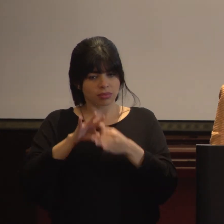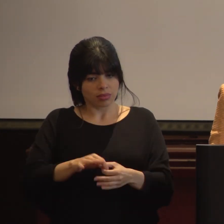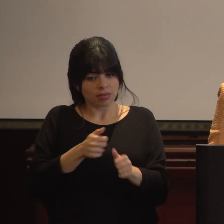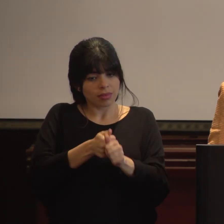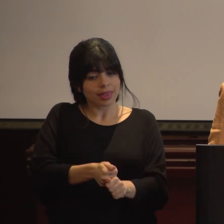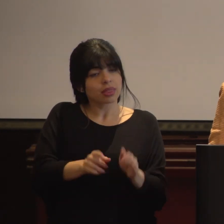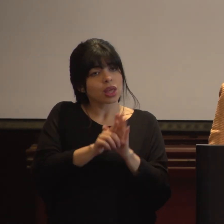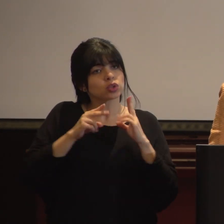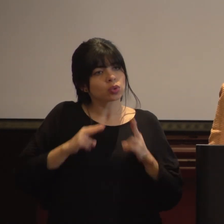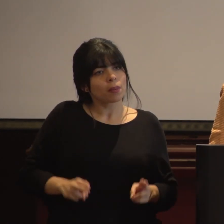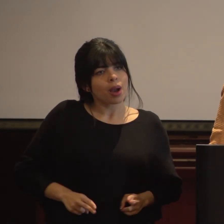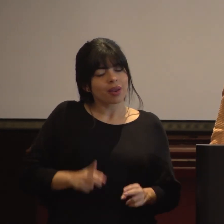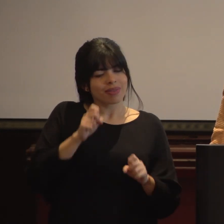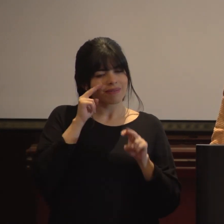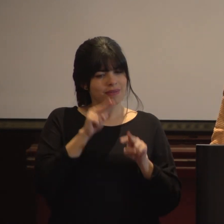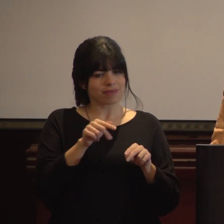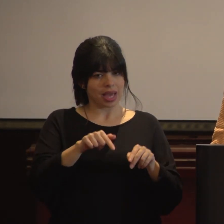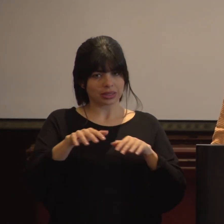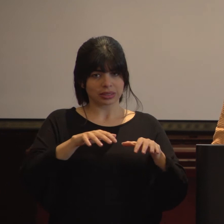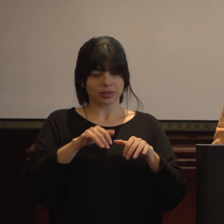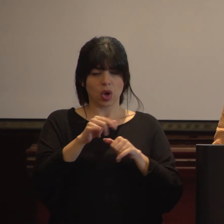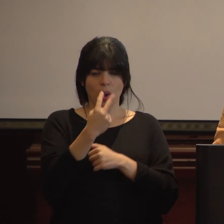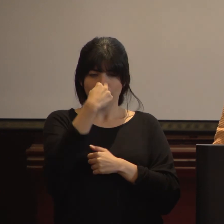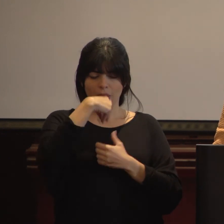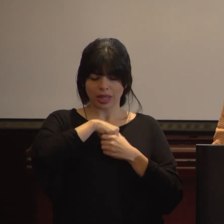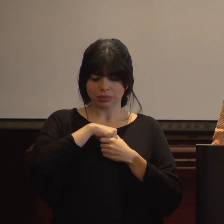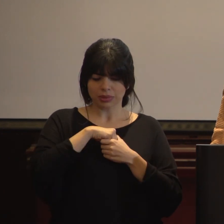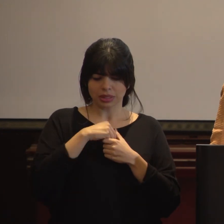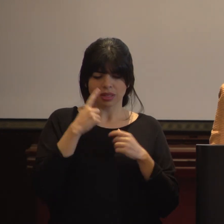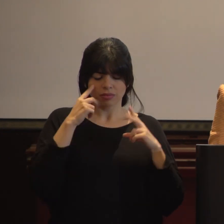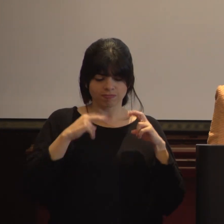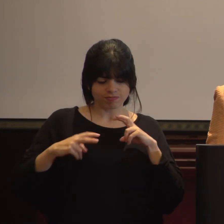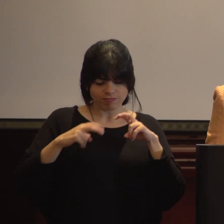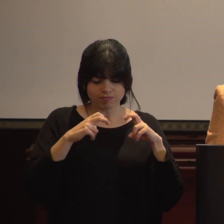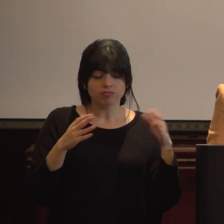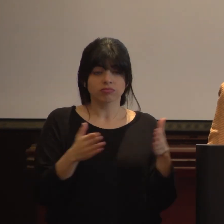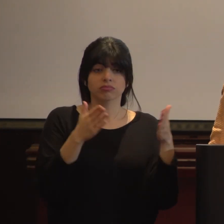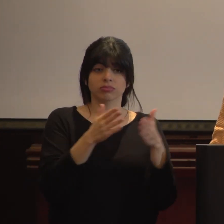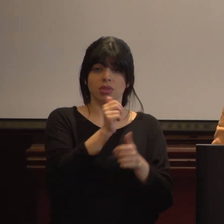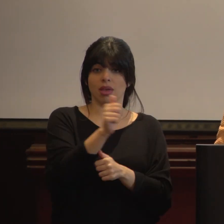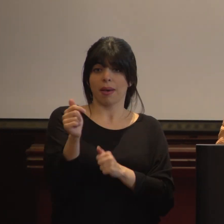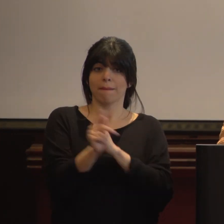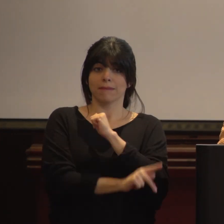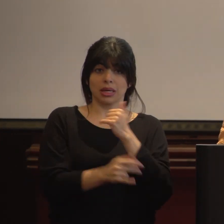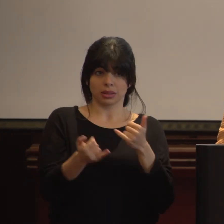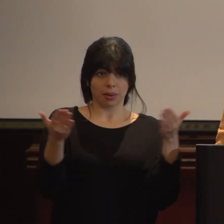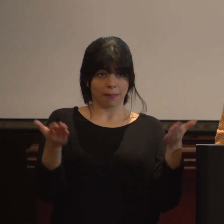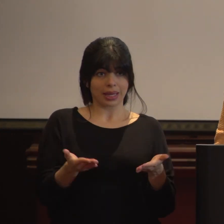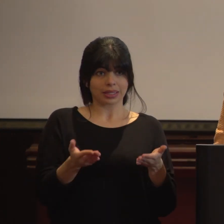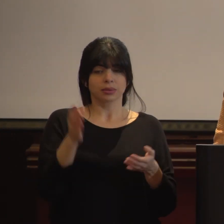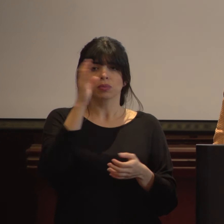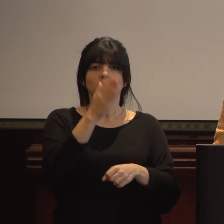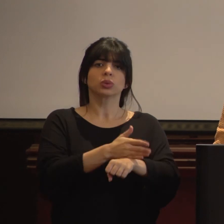Humanos hay que ver esto como un ejercicio introspectivo de alteridad estamos a los diferentes países hoy presentes